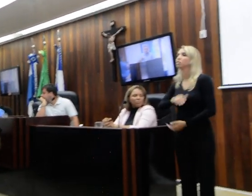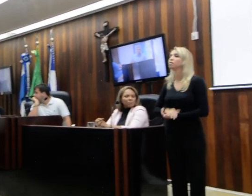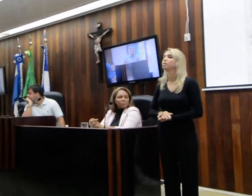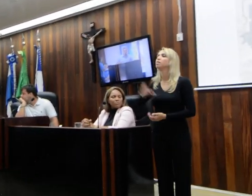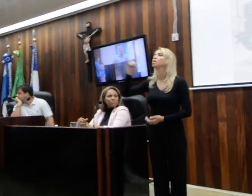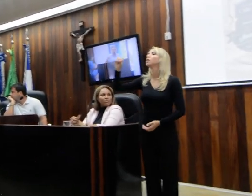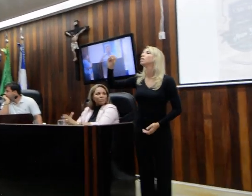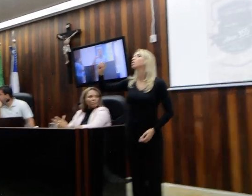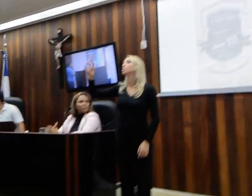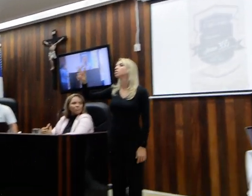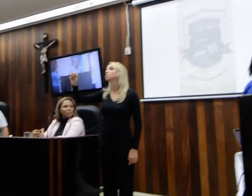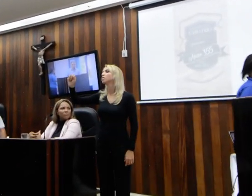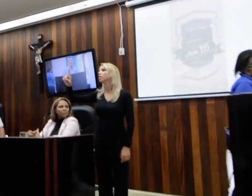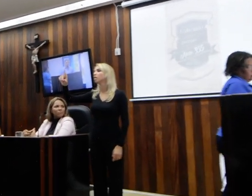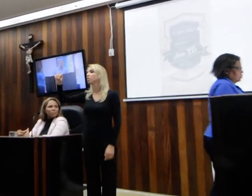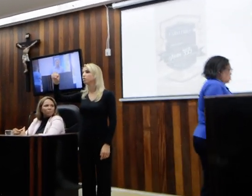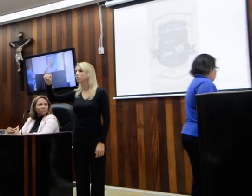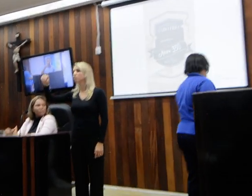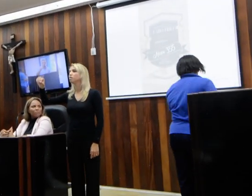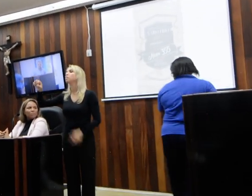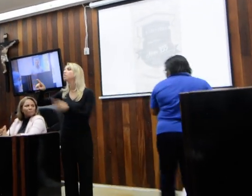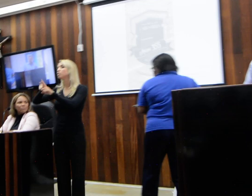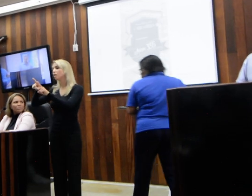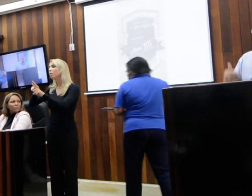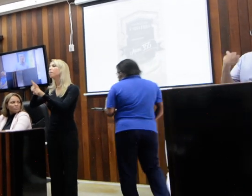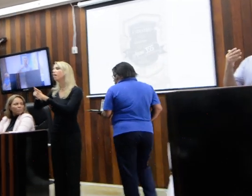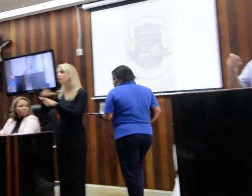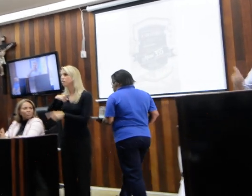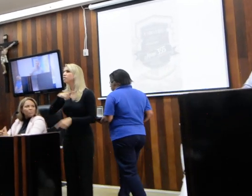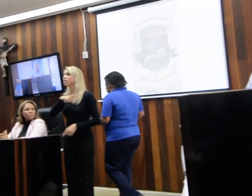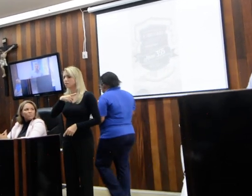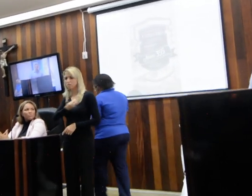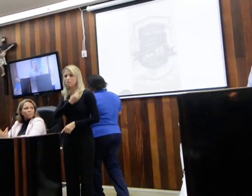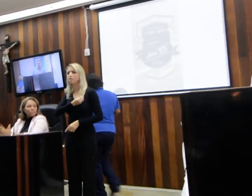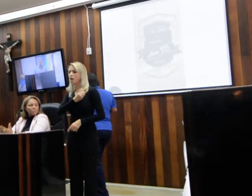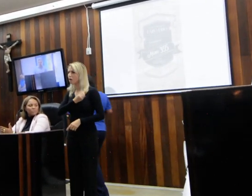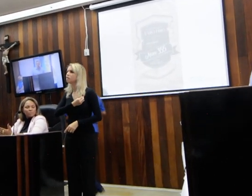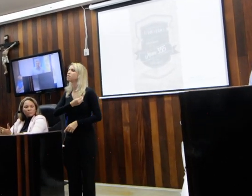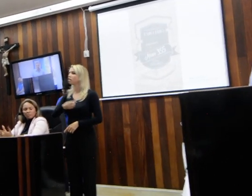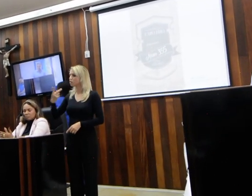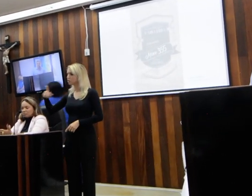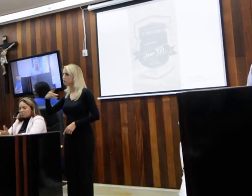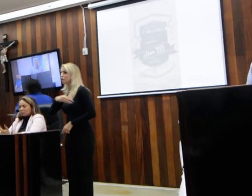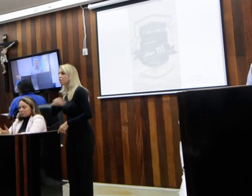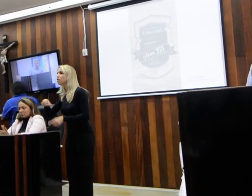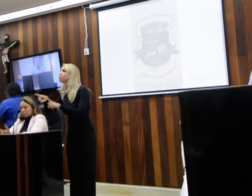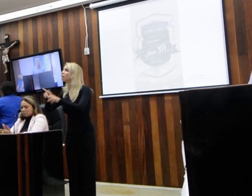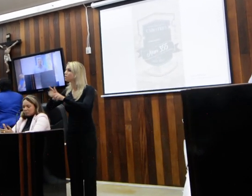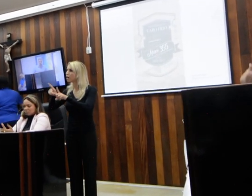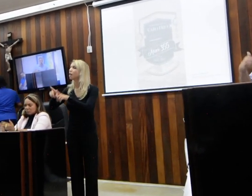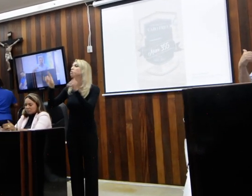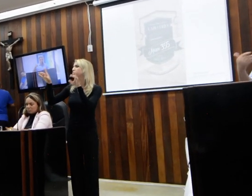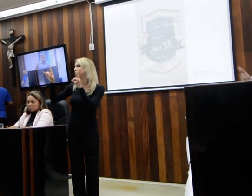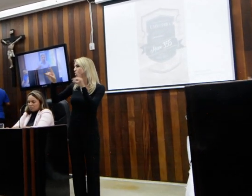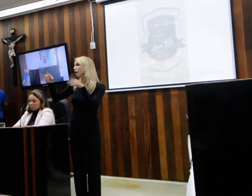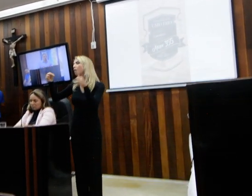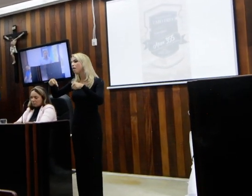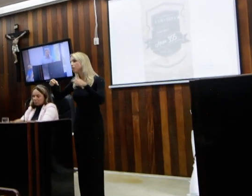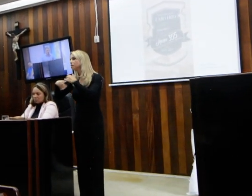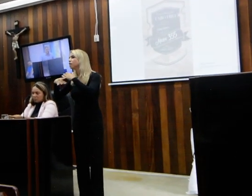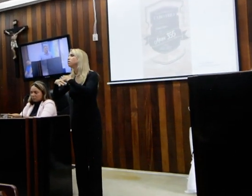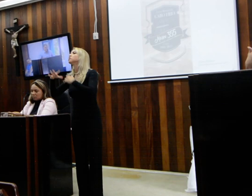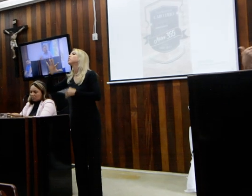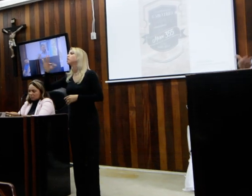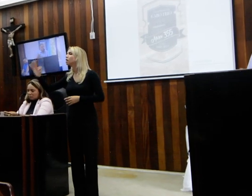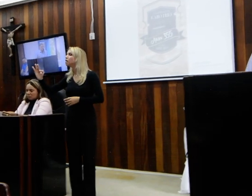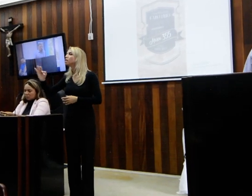Oswaldo Rodrigues, convivi muito com seus filhos, com o Benedito, principalmente aqui na Câmara. E a gente sabe da história